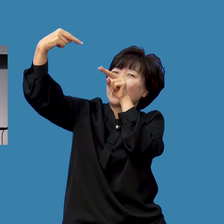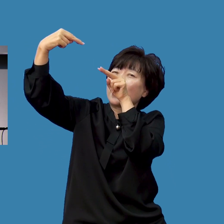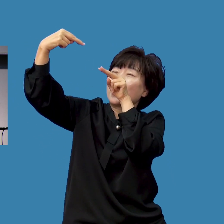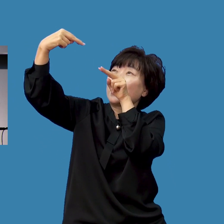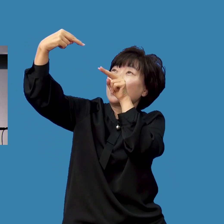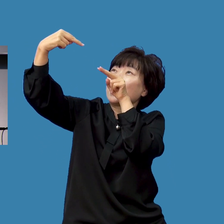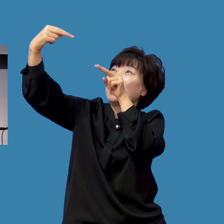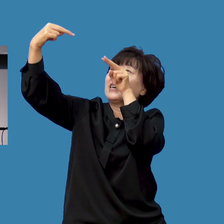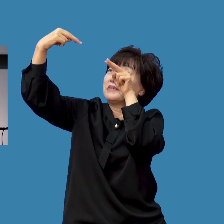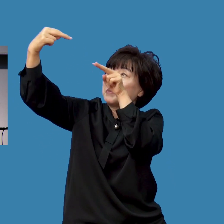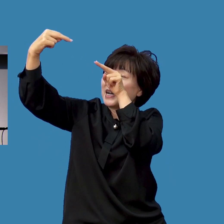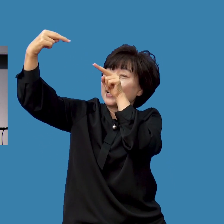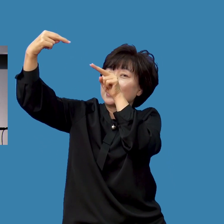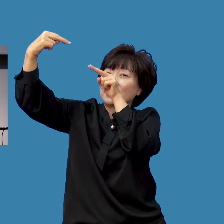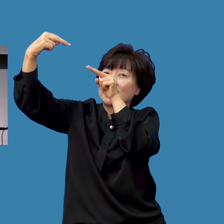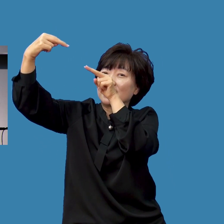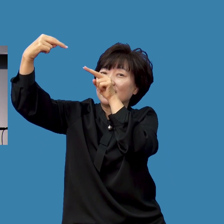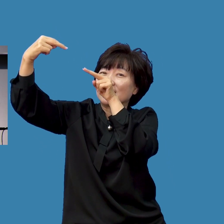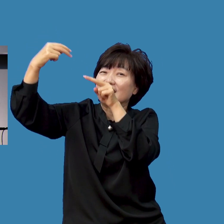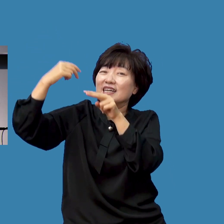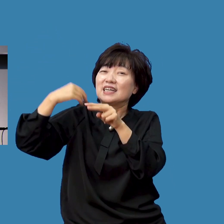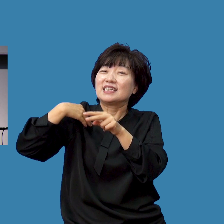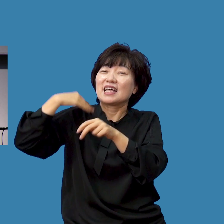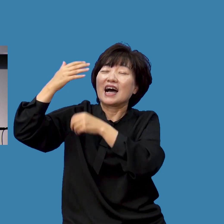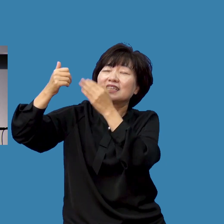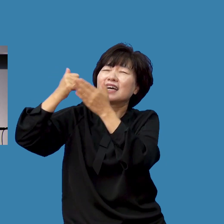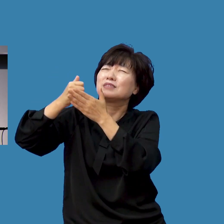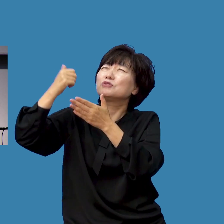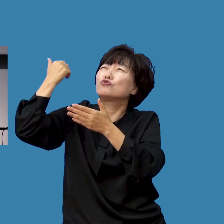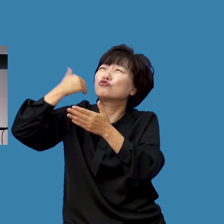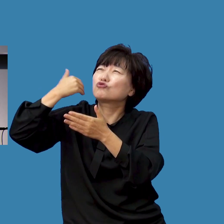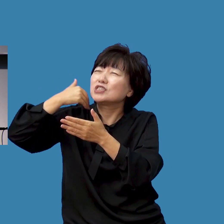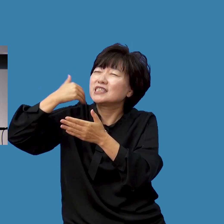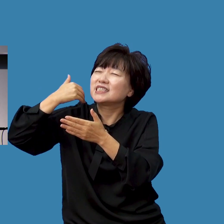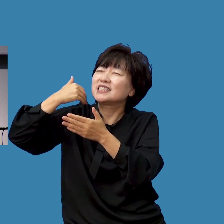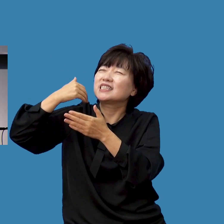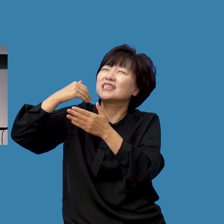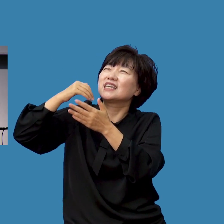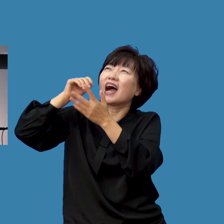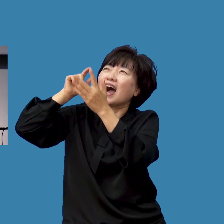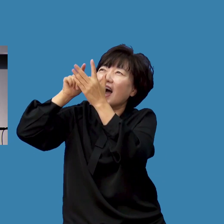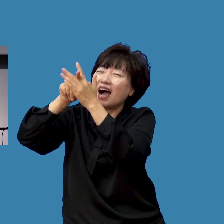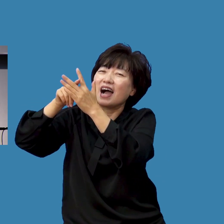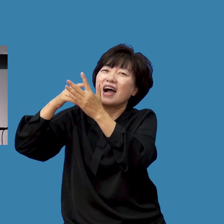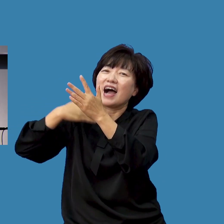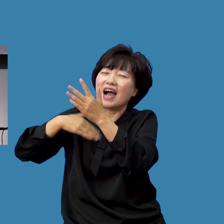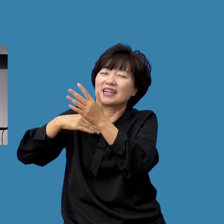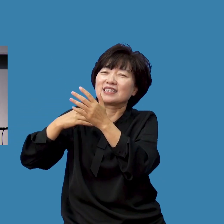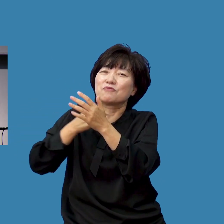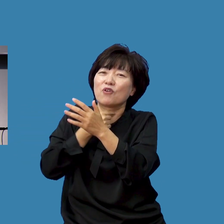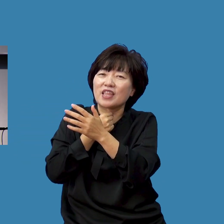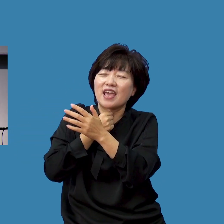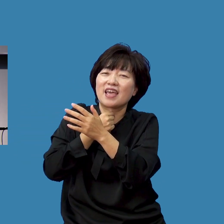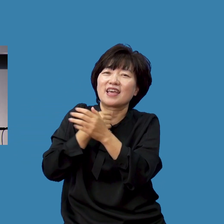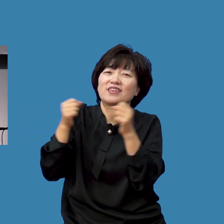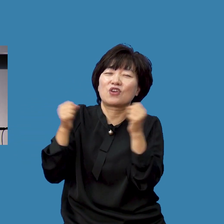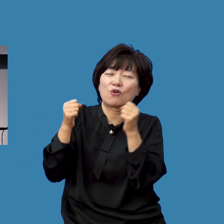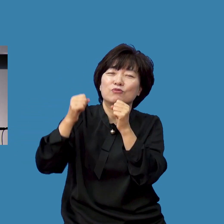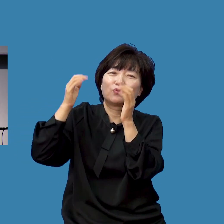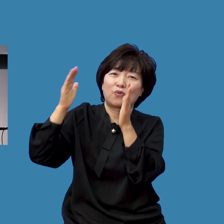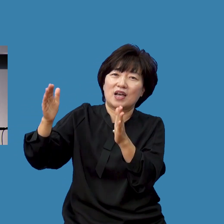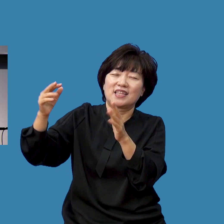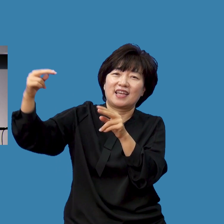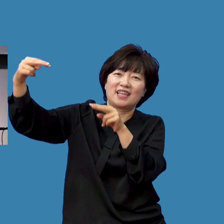눈을 똑바로 쳐다봐. 나하고 눈을 좀 맞춰. 내가 어떤 존재인지 알았으면 좋겠어.